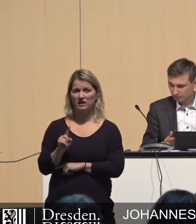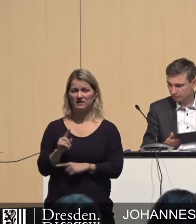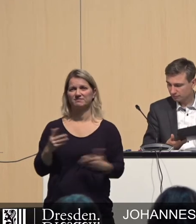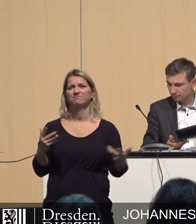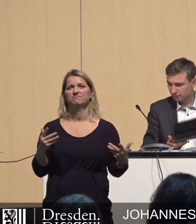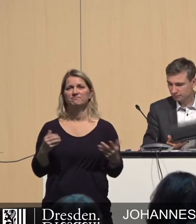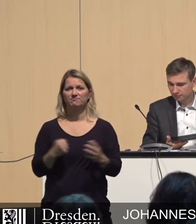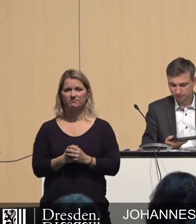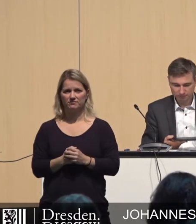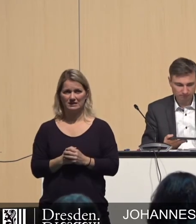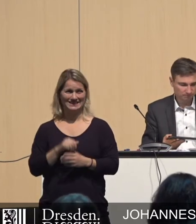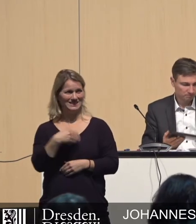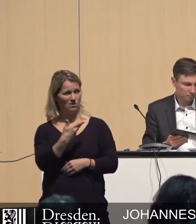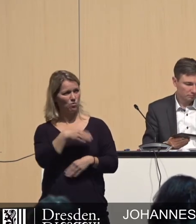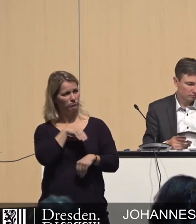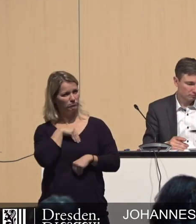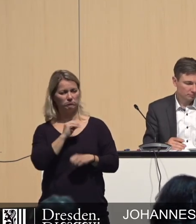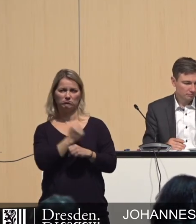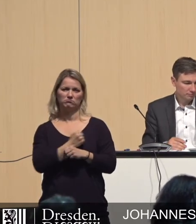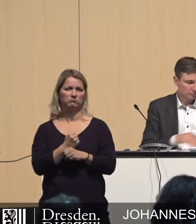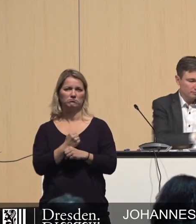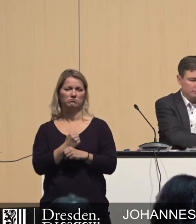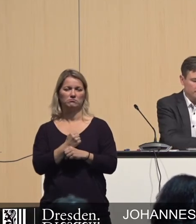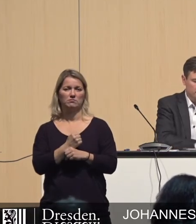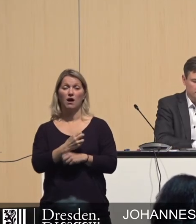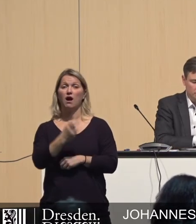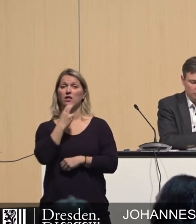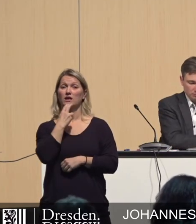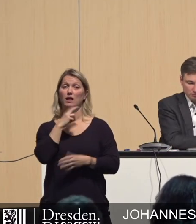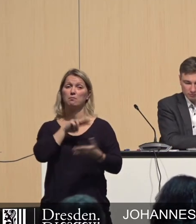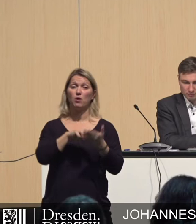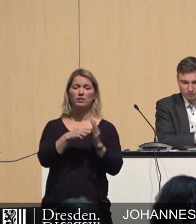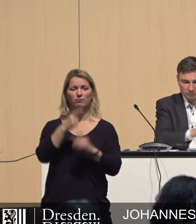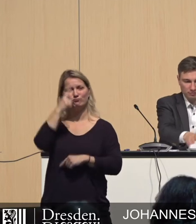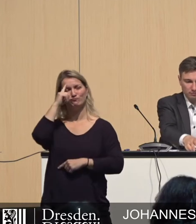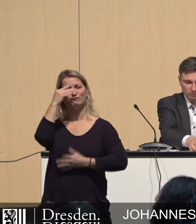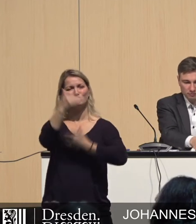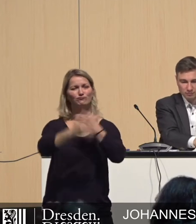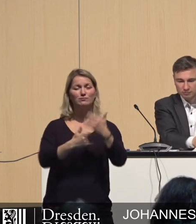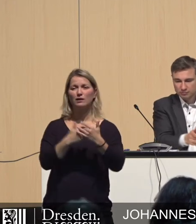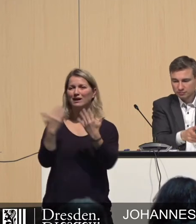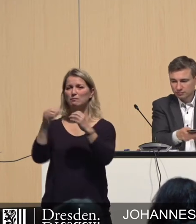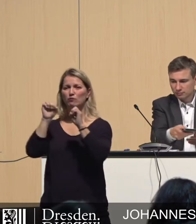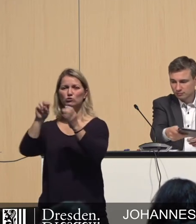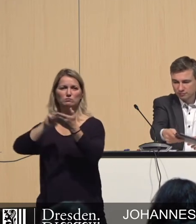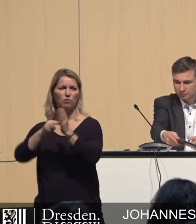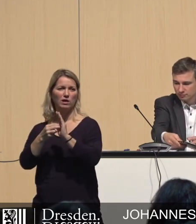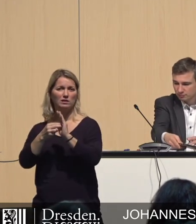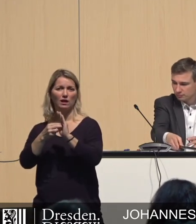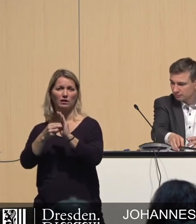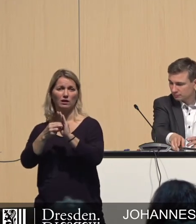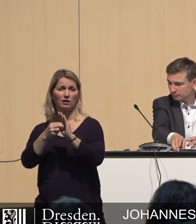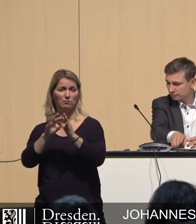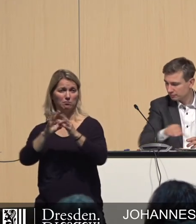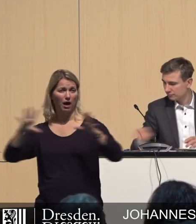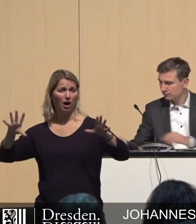schlechterdings nicht vertretbar, Energiepolitik zu denken ohne Klimaschutzpolitik. Da mögen wir uns unterscheiden. Und es